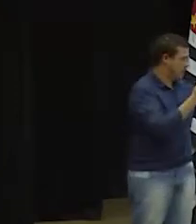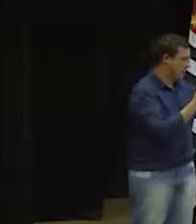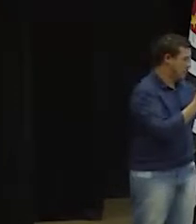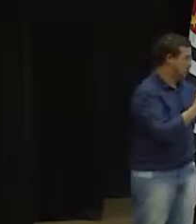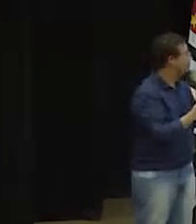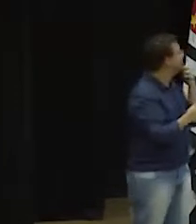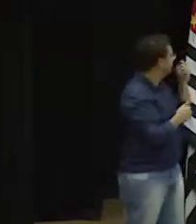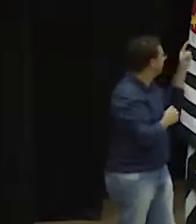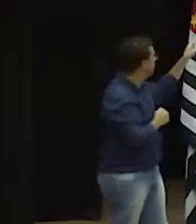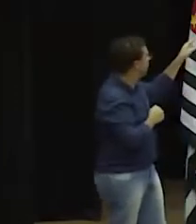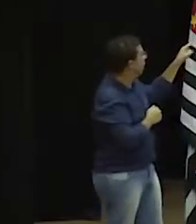Próximo, por favor.